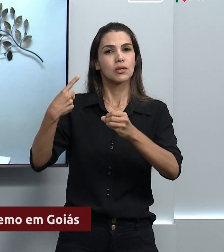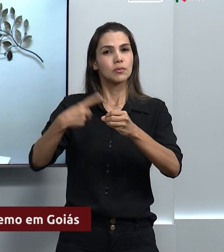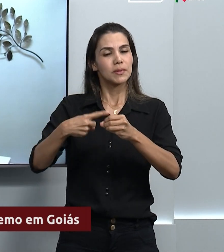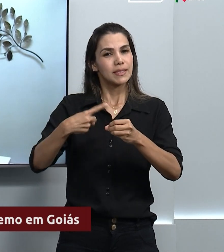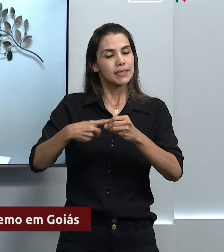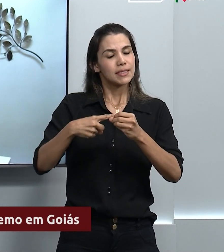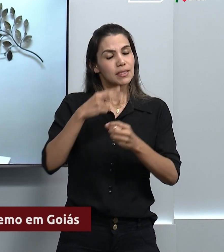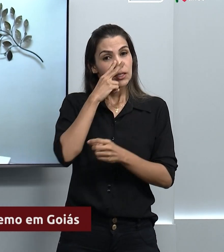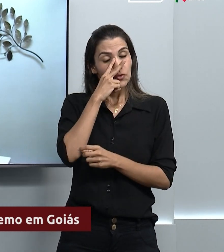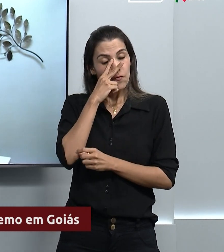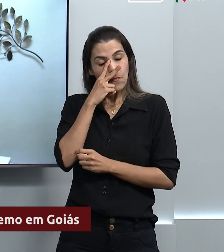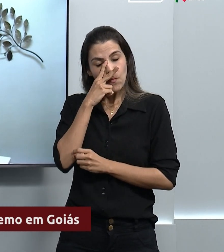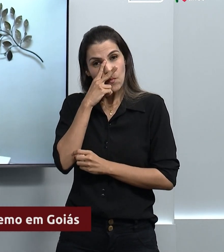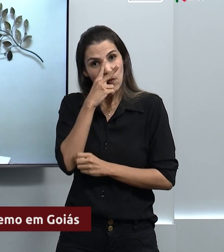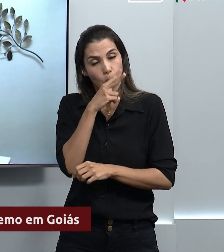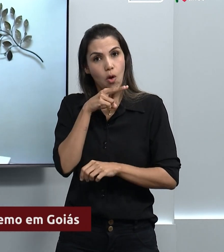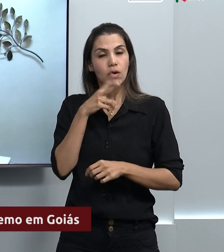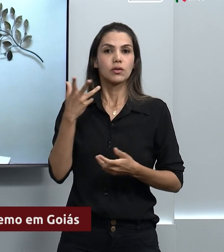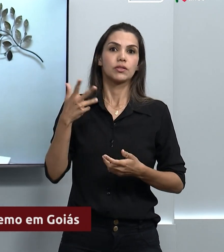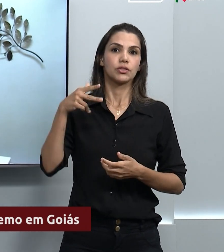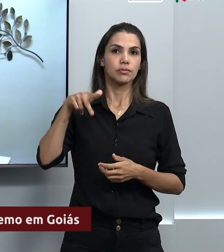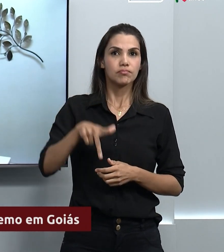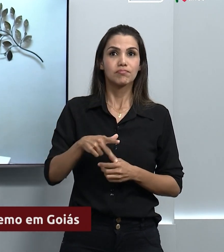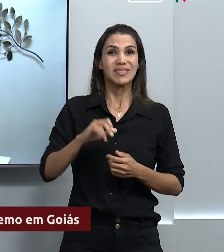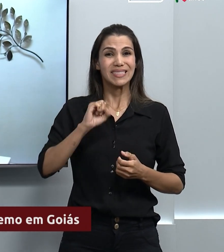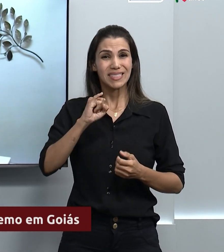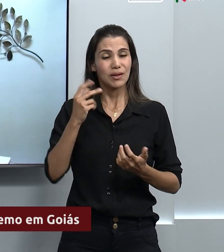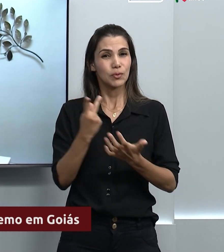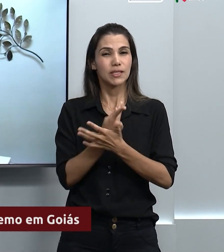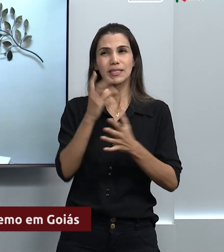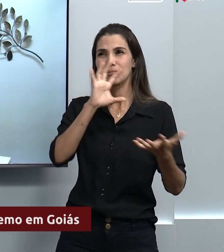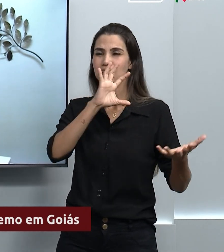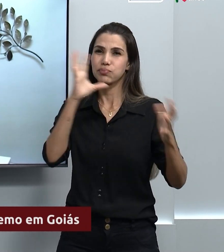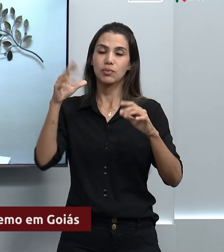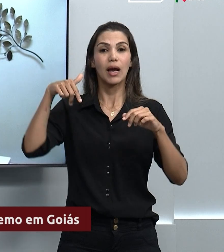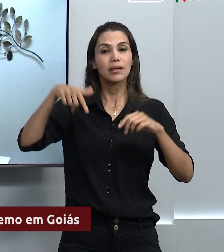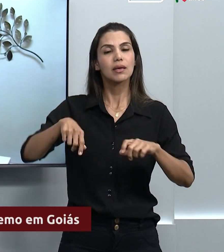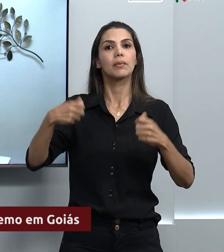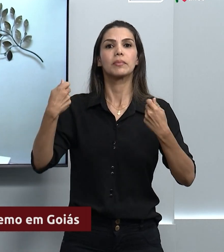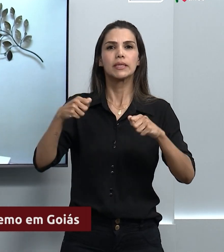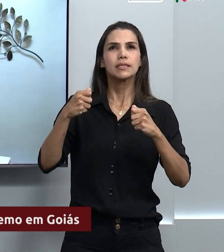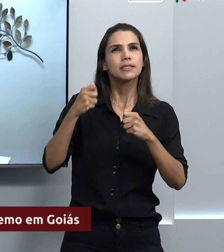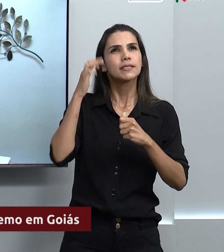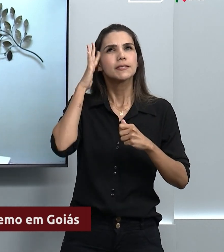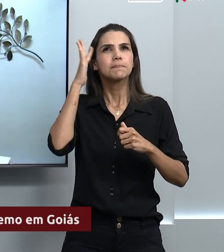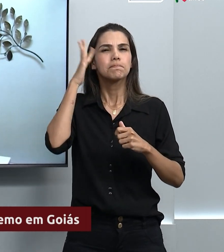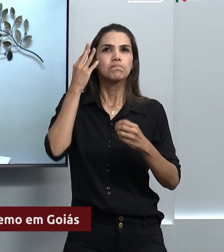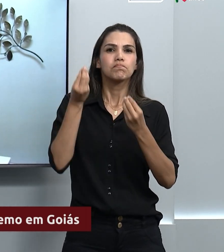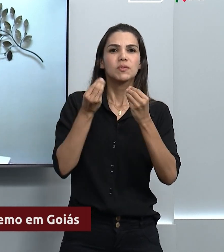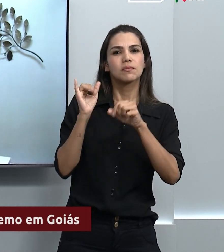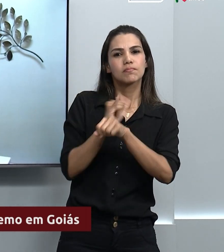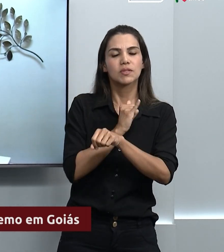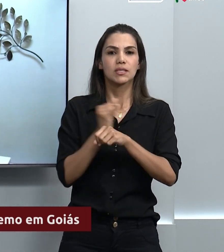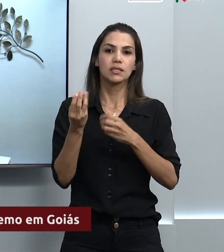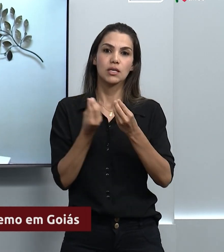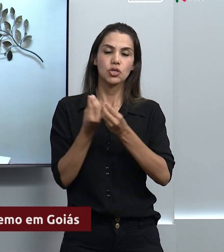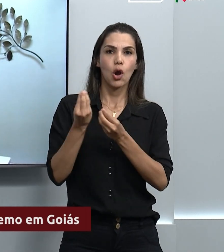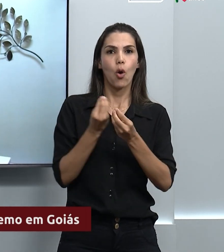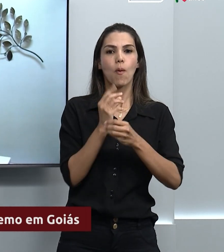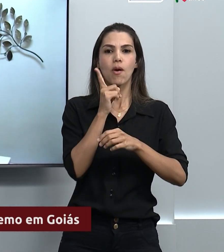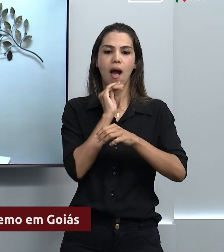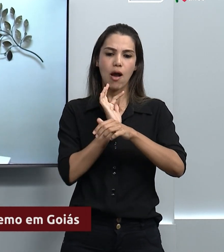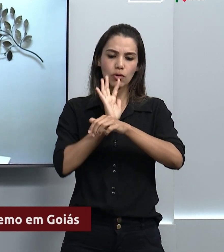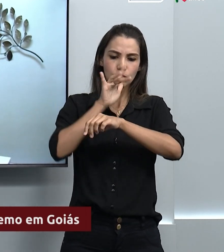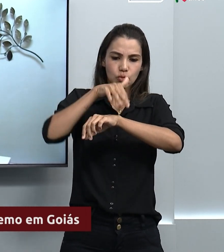eventos climáticos extremos. Hoje Goiânia precisa pensar em redes de drenagem, a gente precisa drenar a cidade com